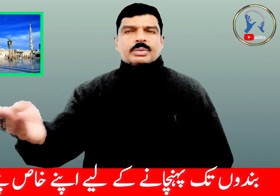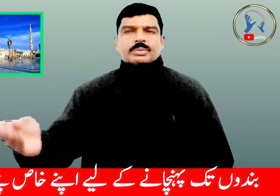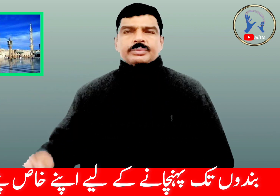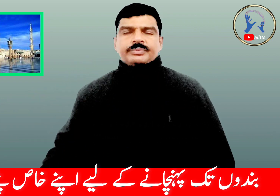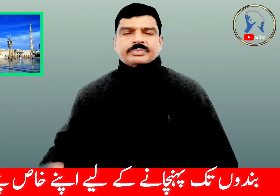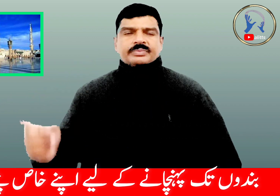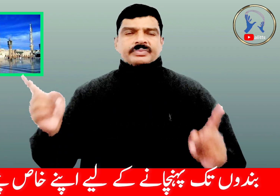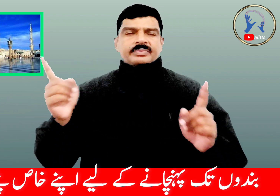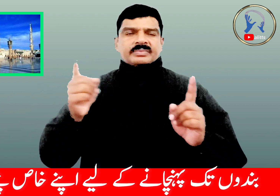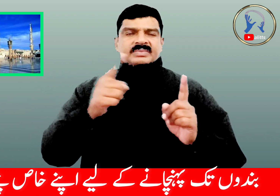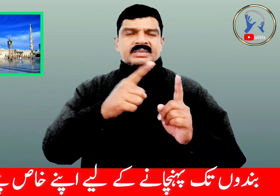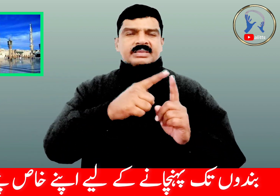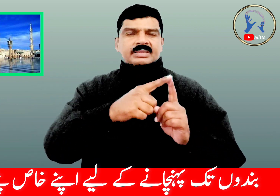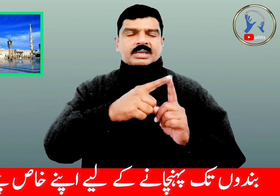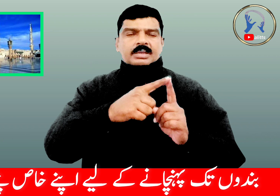بندوں تک